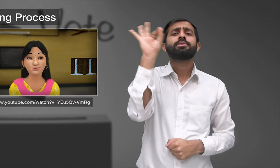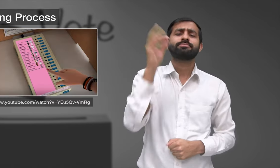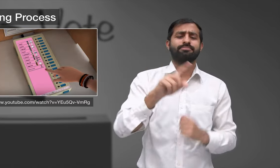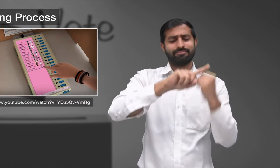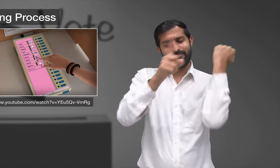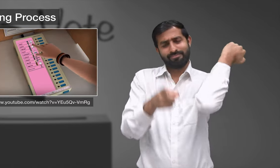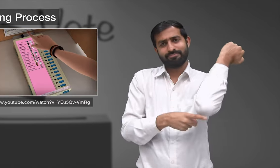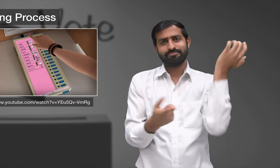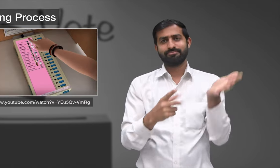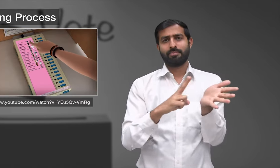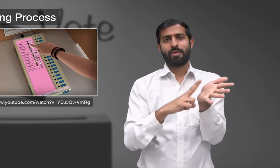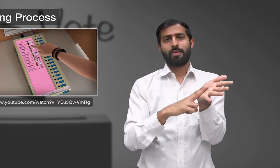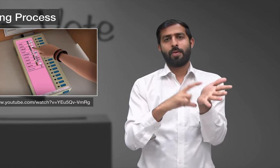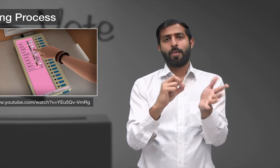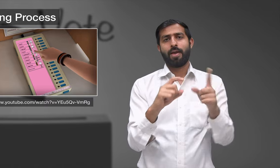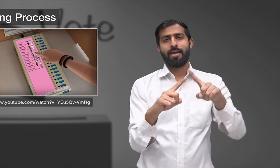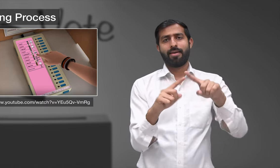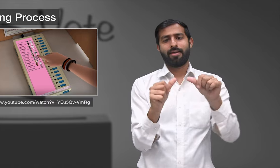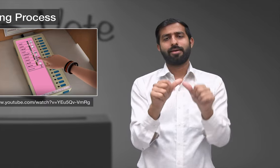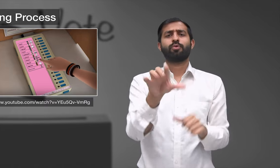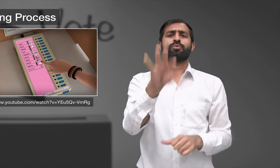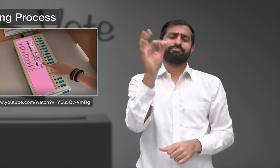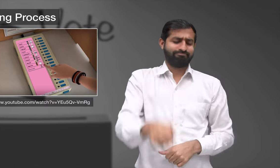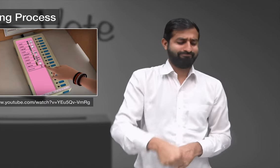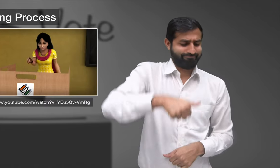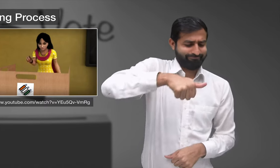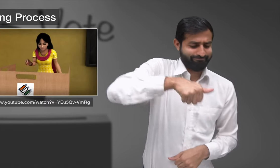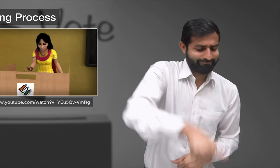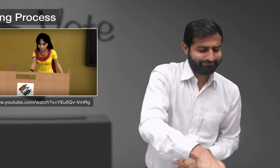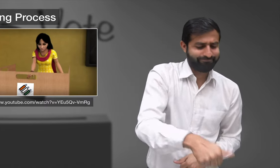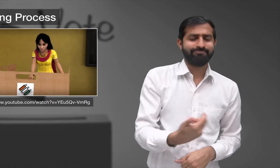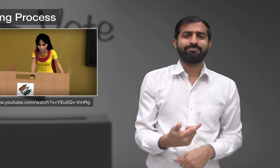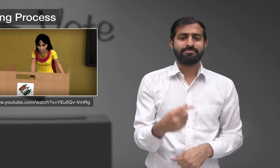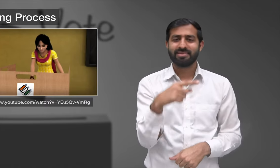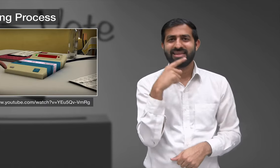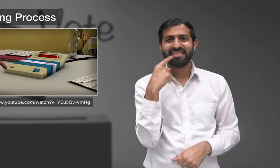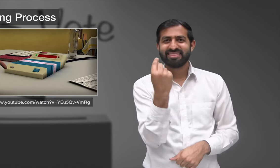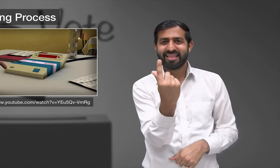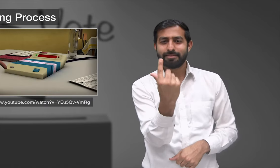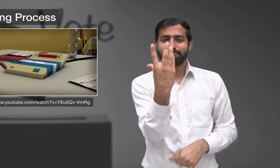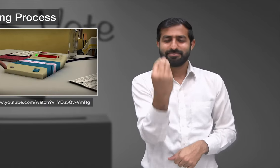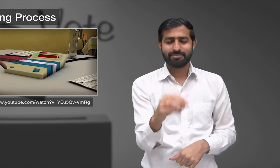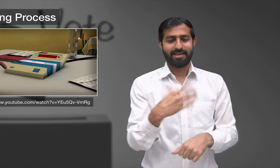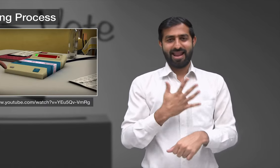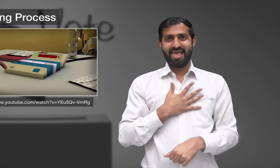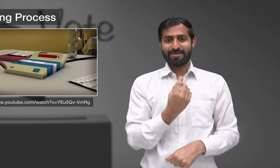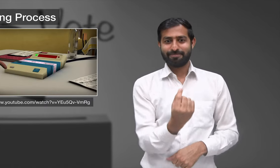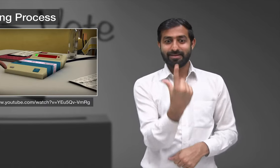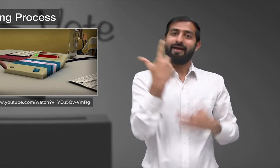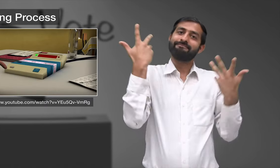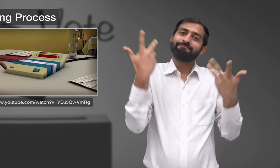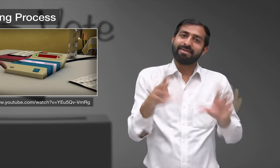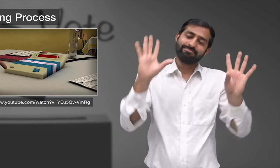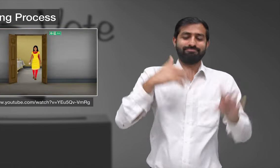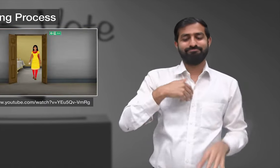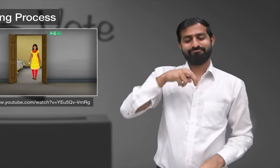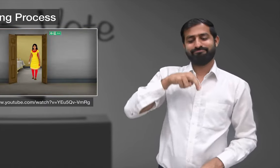अंत में दिए गए नोटा पर बटन दबा दें हरी बत्ती जलते ही आपका मतदान